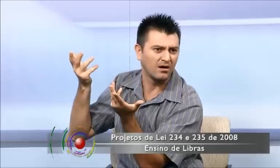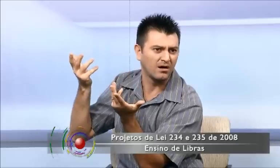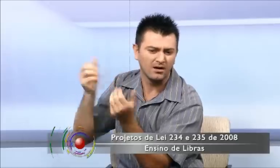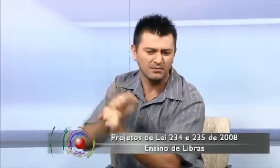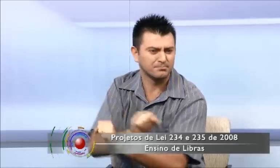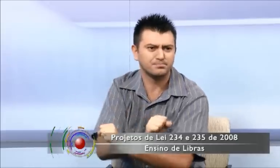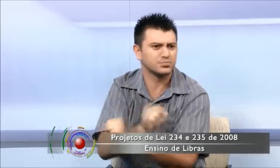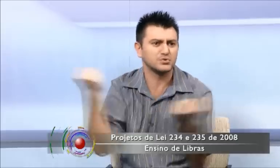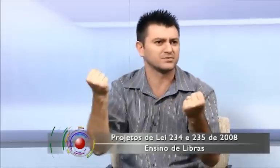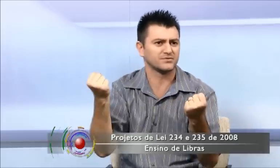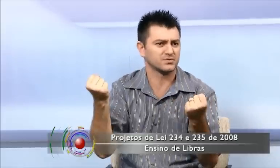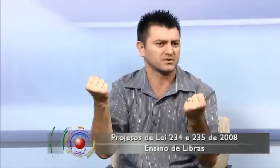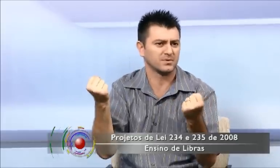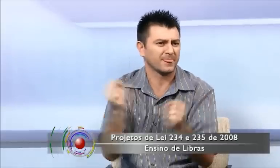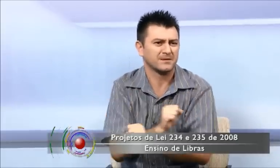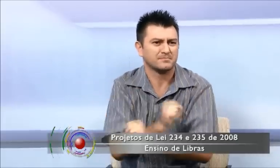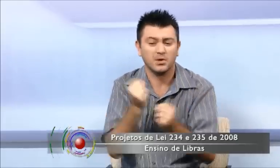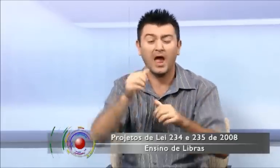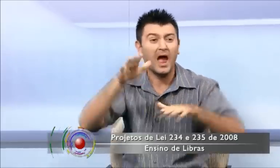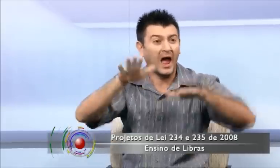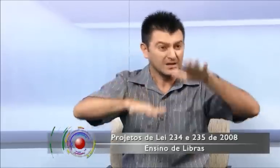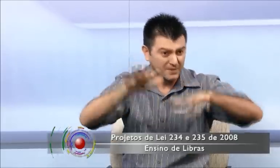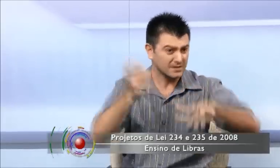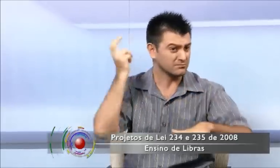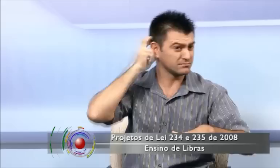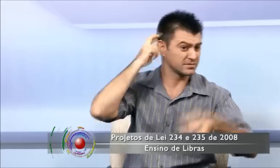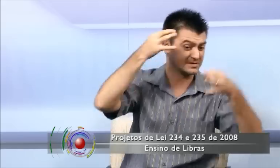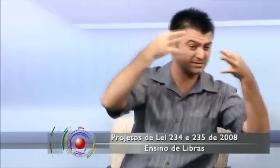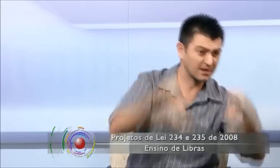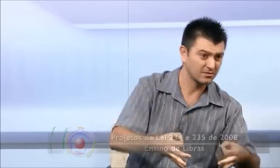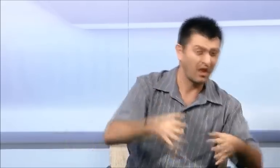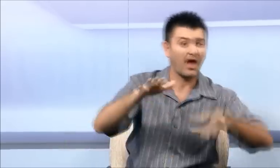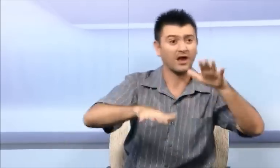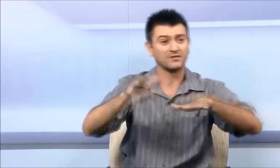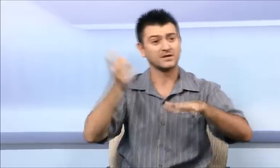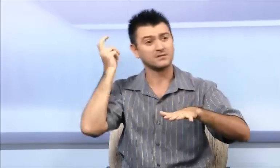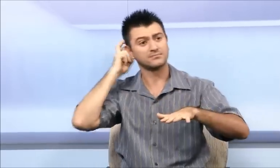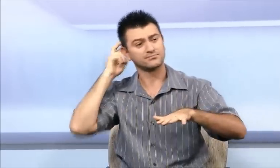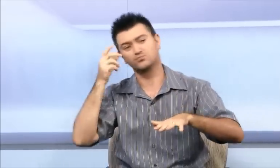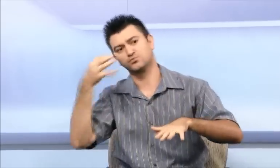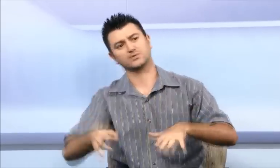surdo. Então isso é um problema que acontece de forma geral, né?